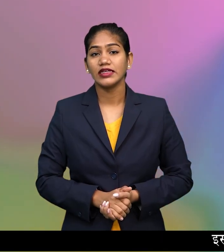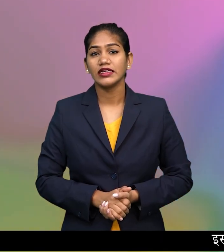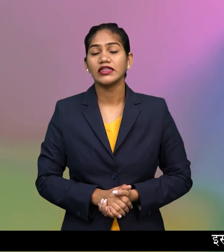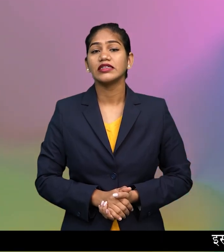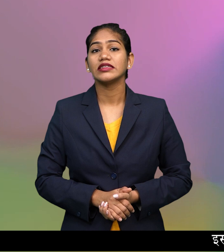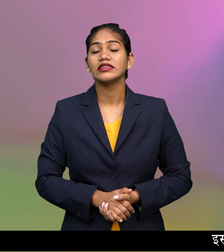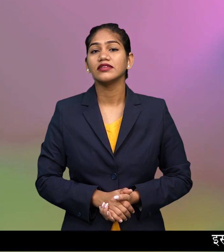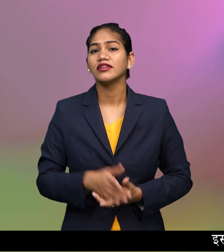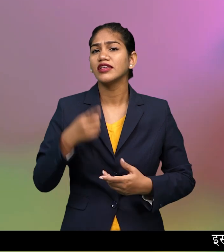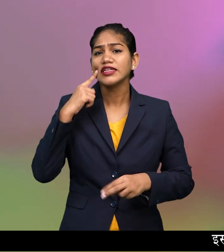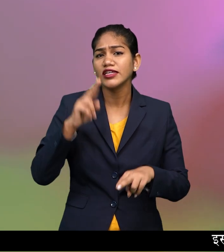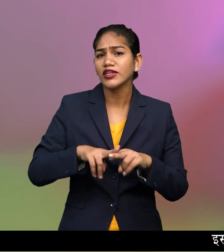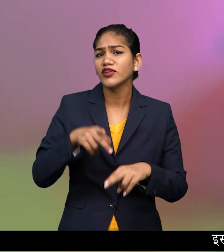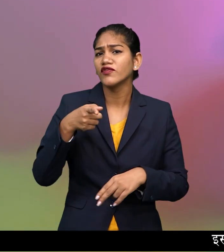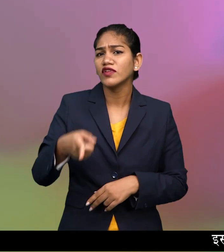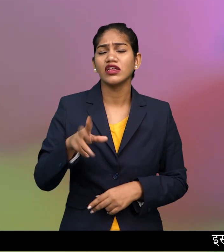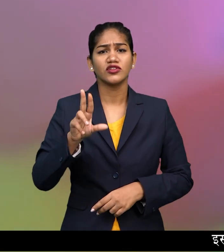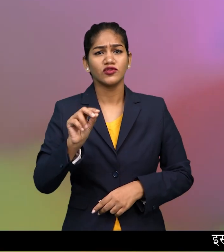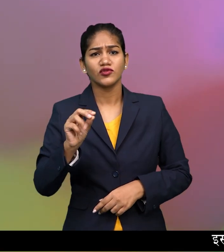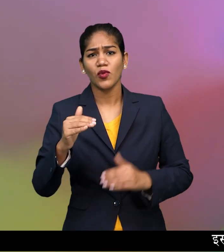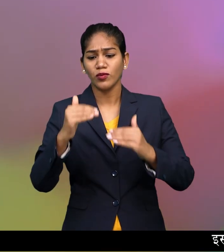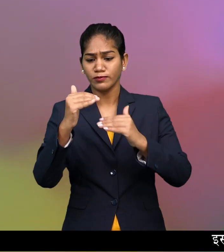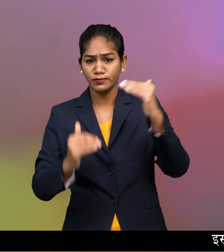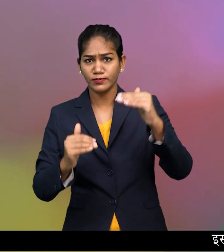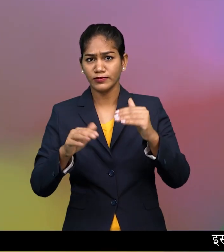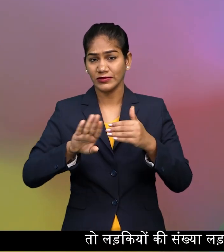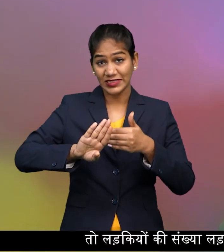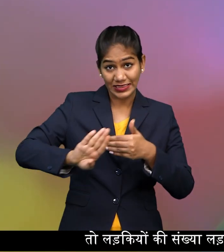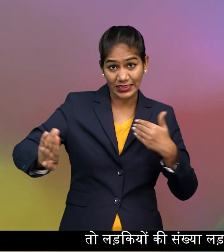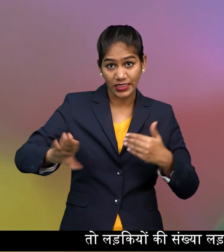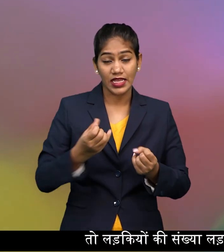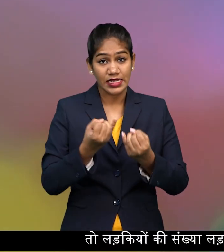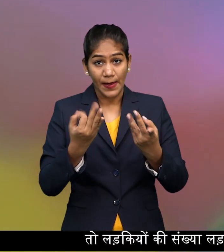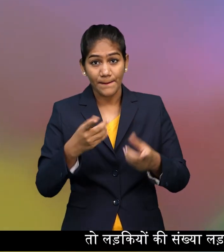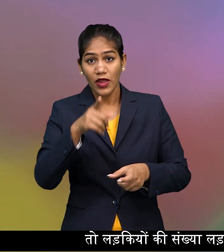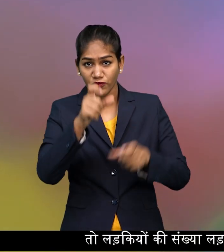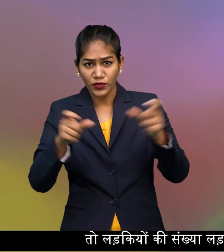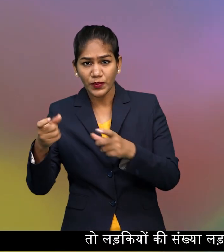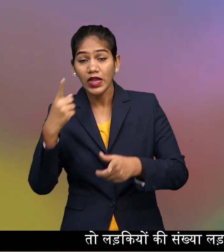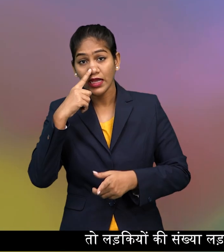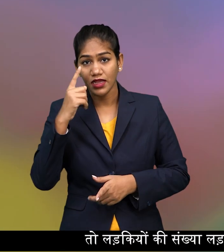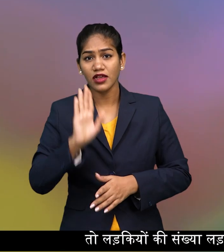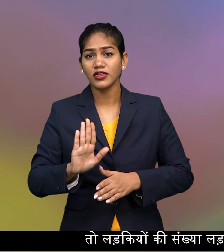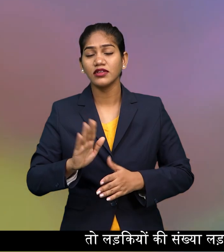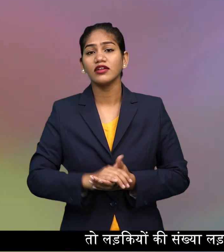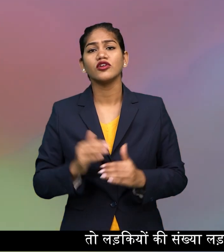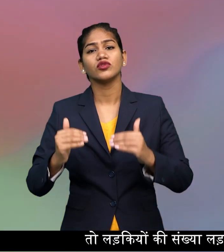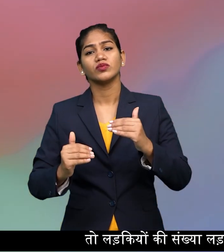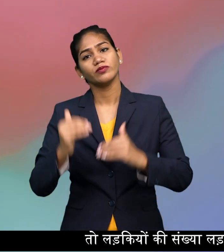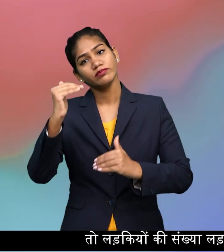इसीलिए यदि कोई भेदभाव नहीं था तो लड़कियों की संख्या लड़कों जितनी अधिक